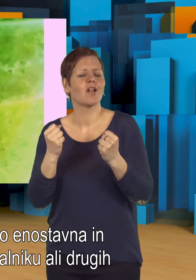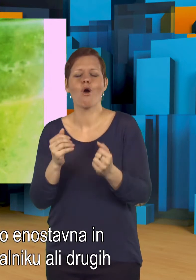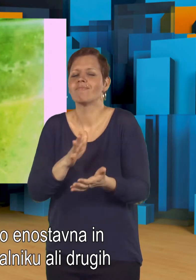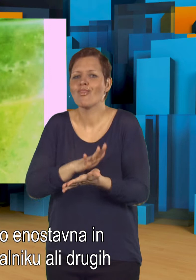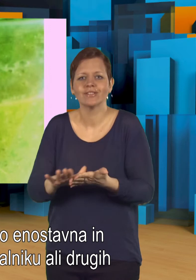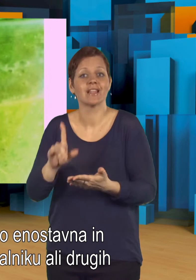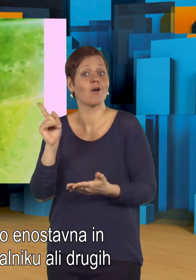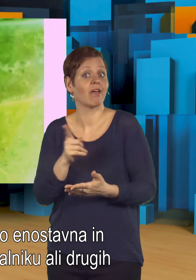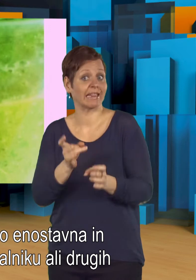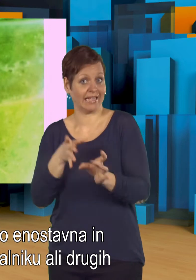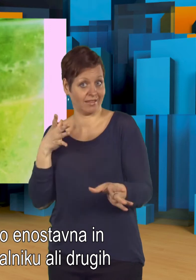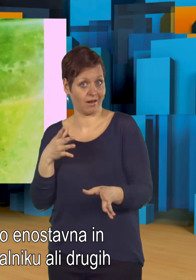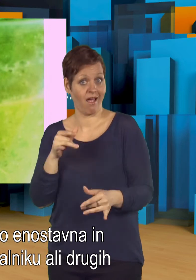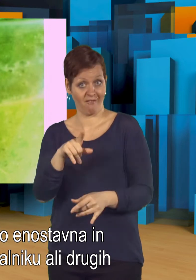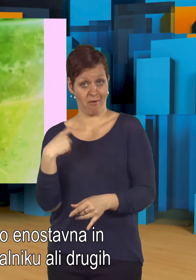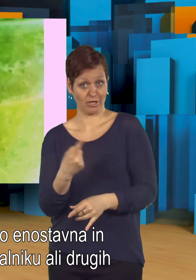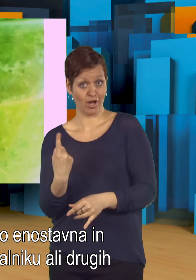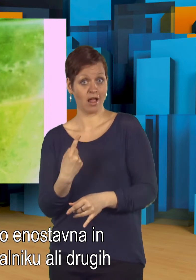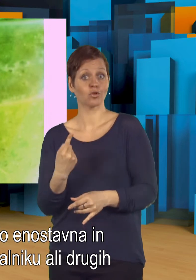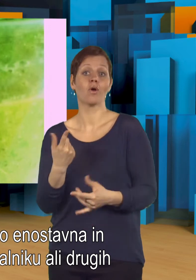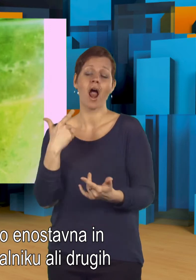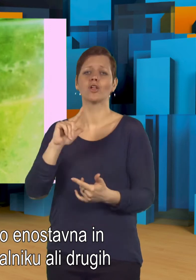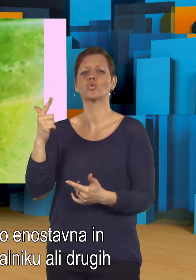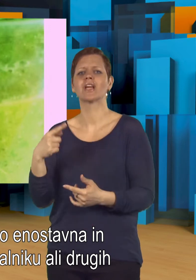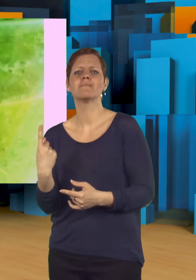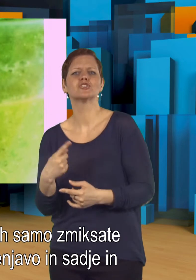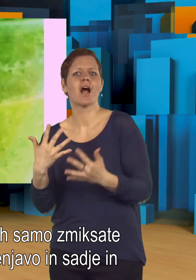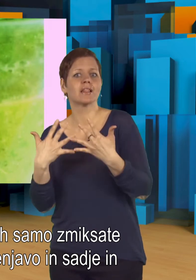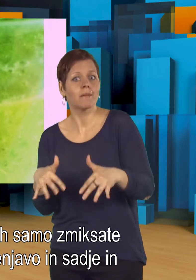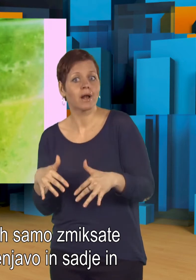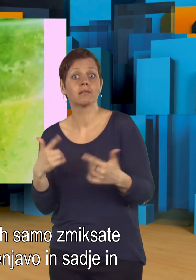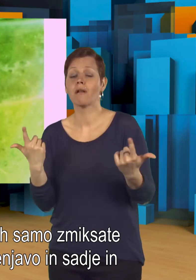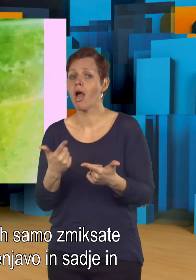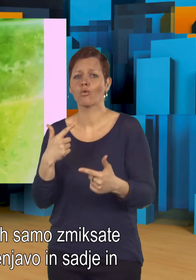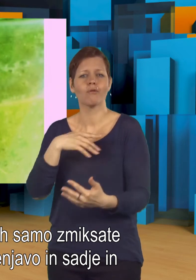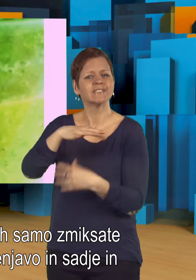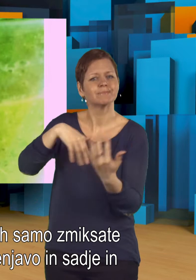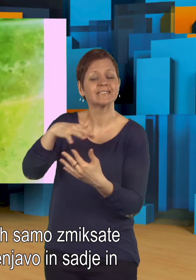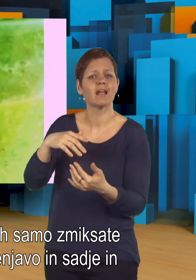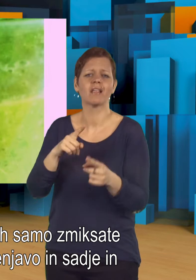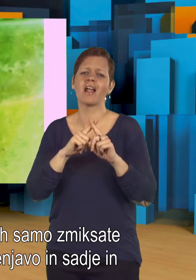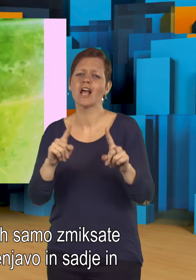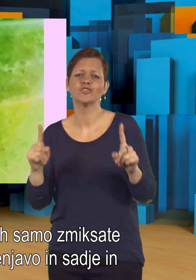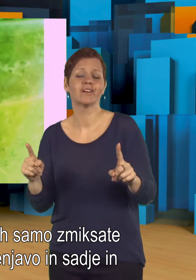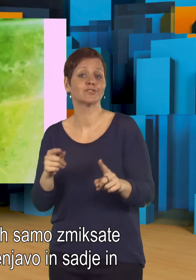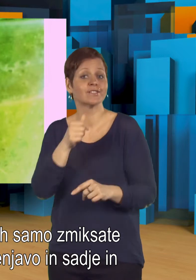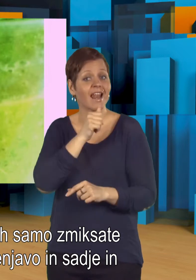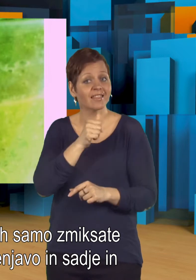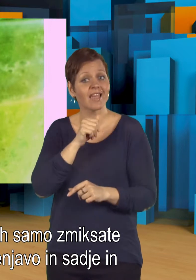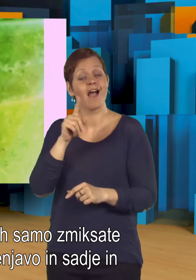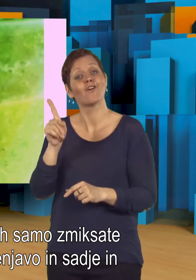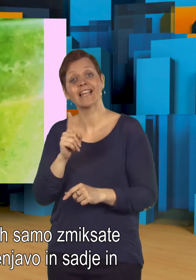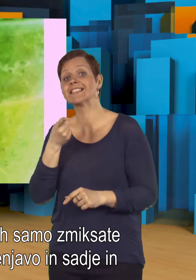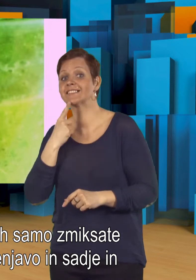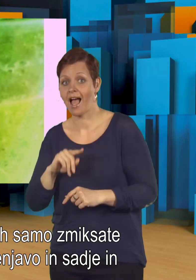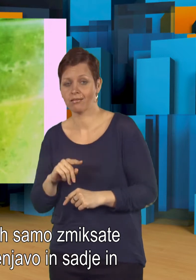Priprava je zelo enostavna in hitra, saj v mešalniku ali drugih mešalnih aparatih samo zmiksate raznovrstno zelenjavo in